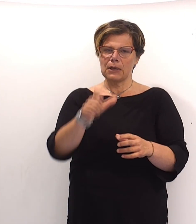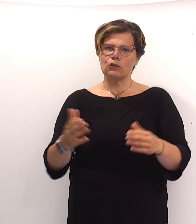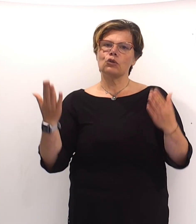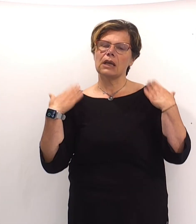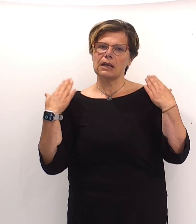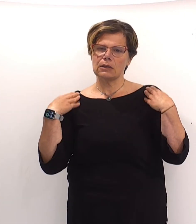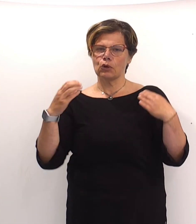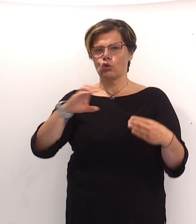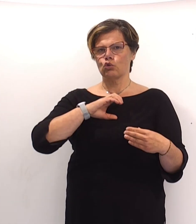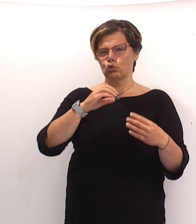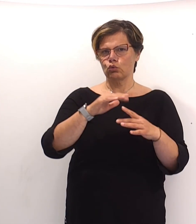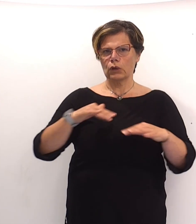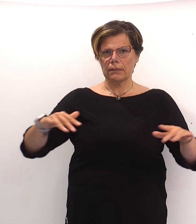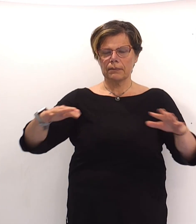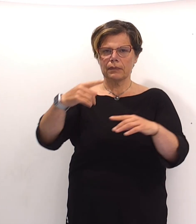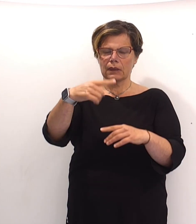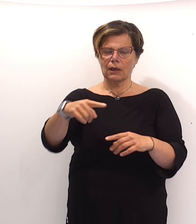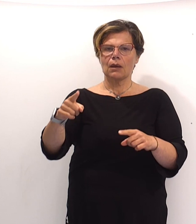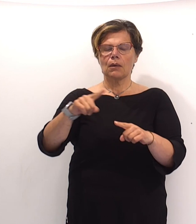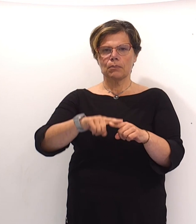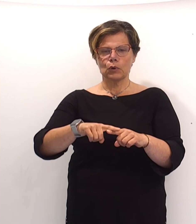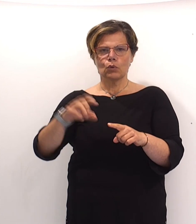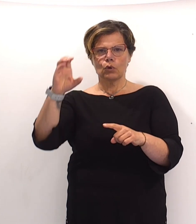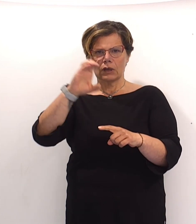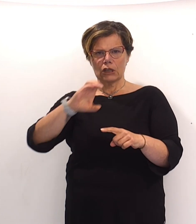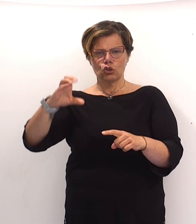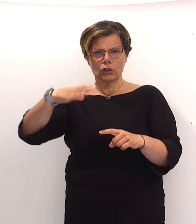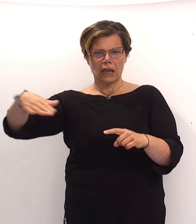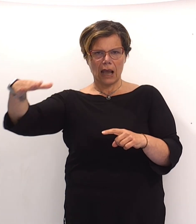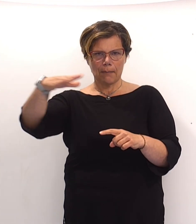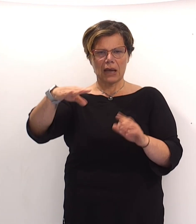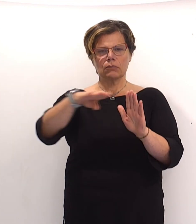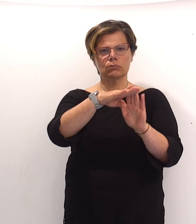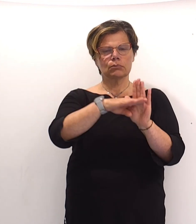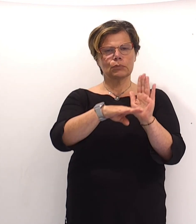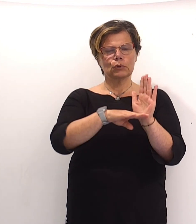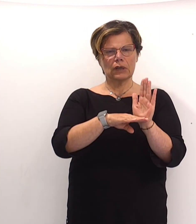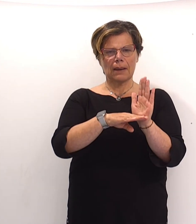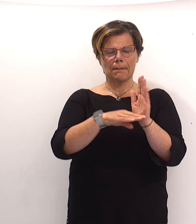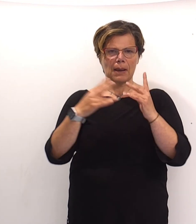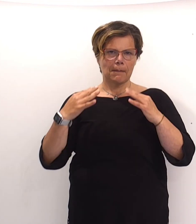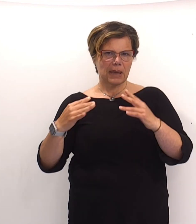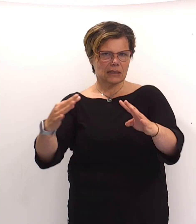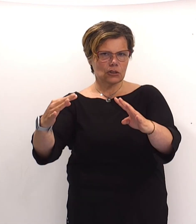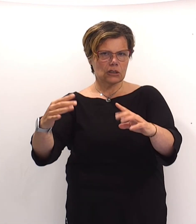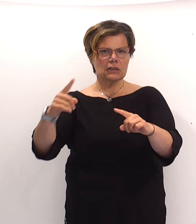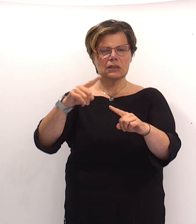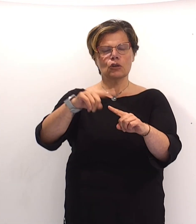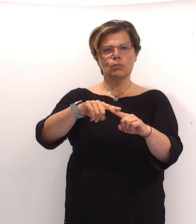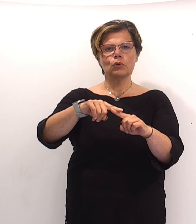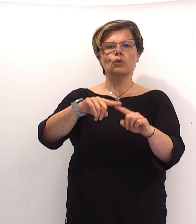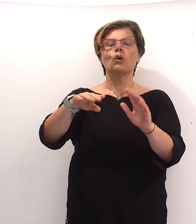e Regione Campania per la definizione degli aspetti paesaggistici del piano di ricostruzione